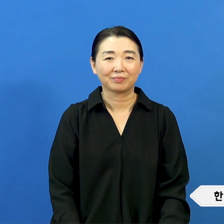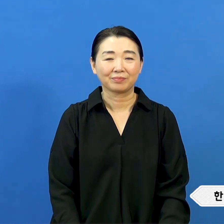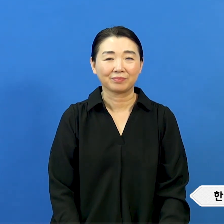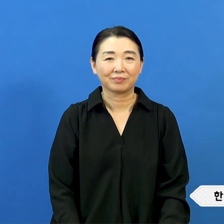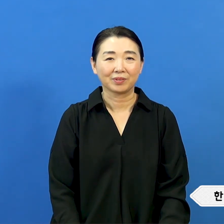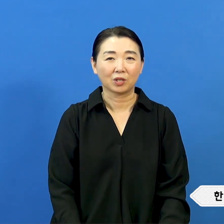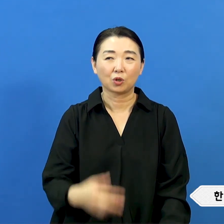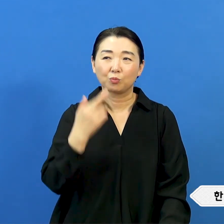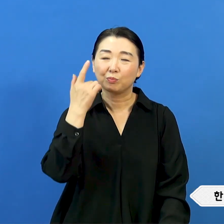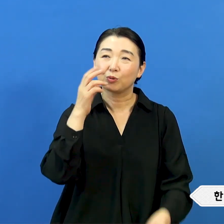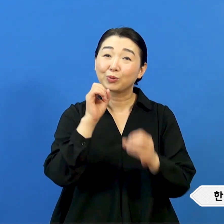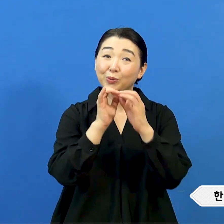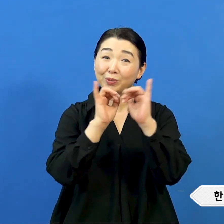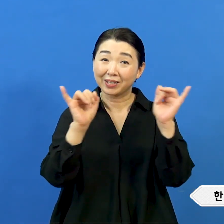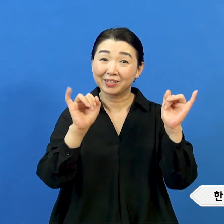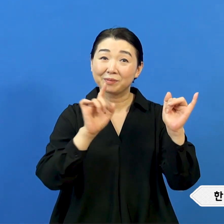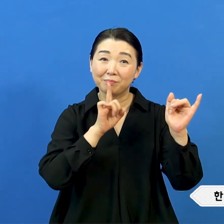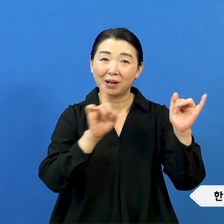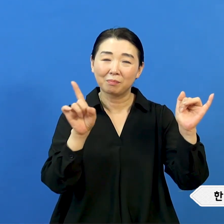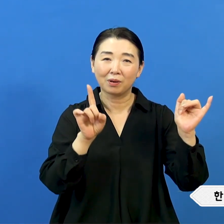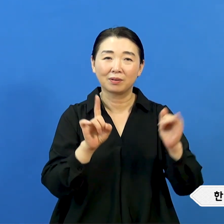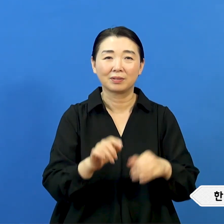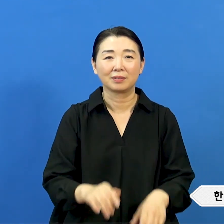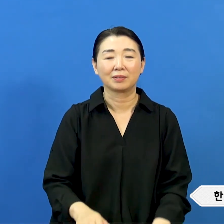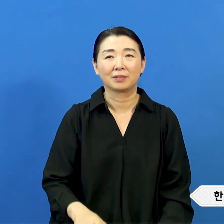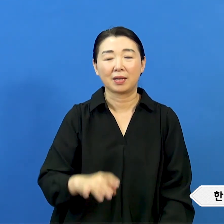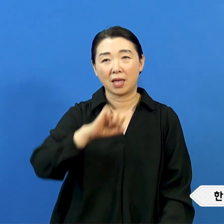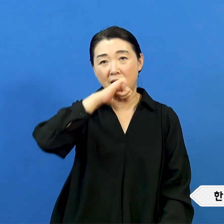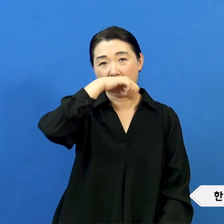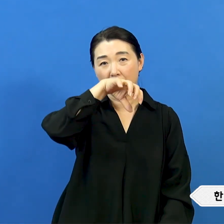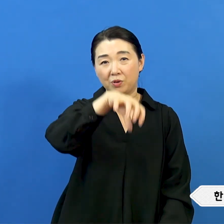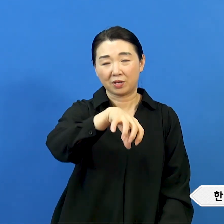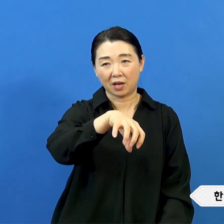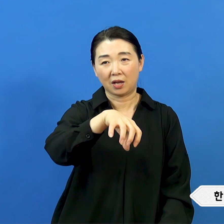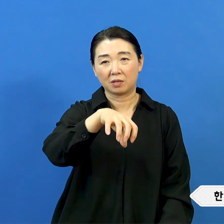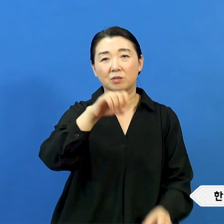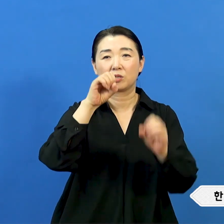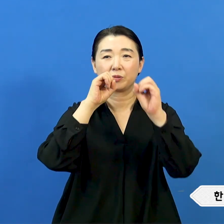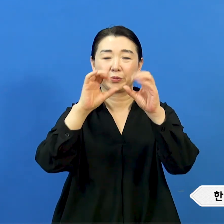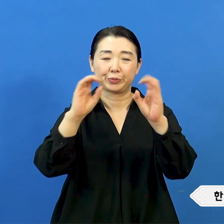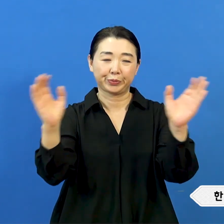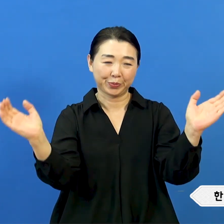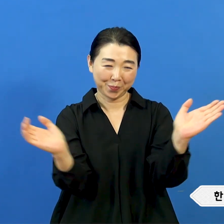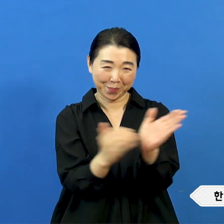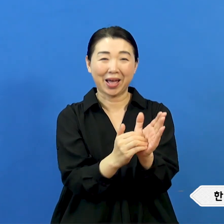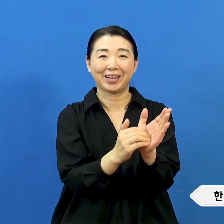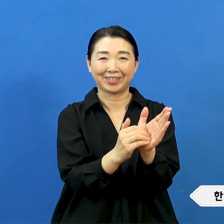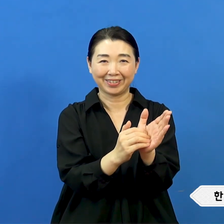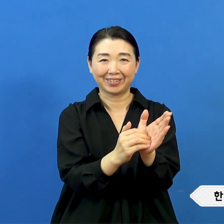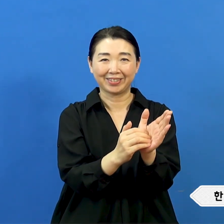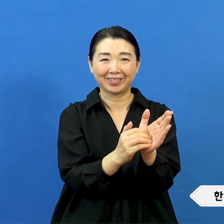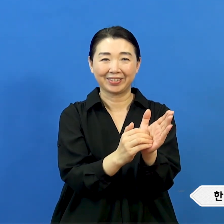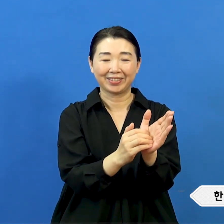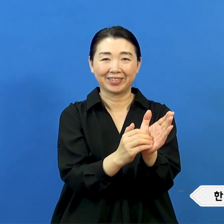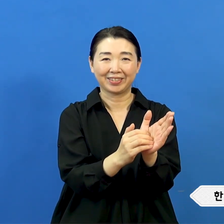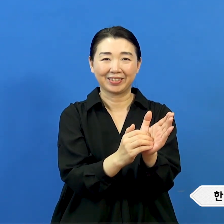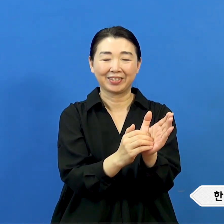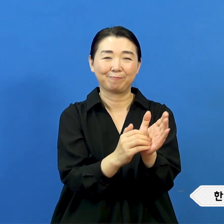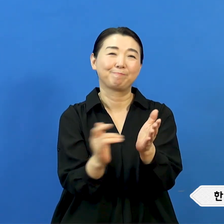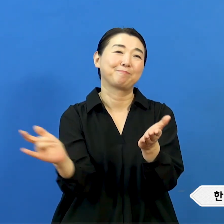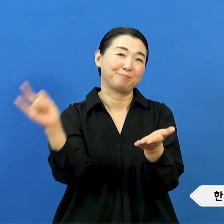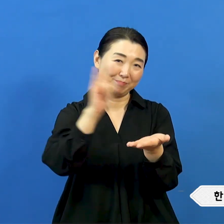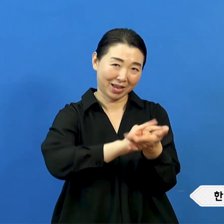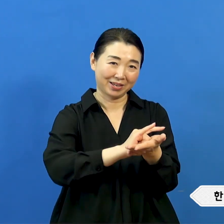어떤 미국 선교사님이 오랜 아프리카 선교 사역을 이제 다 마치고 영국 귀국을